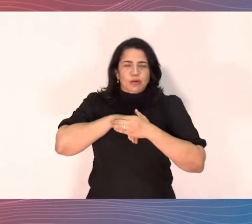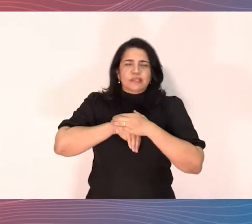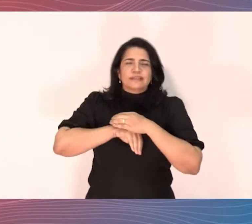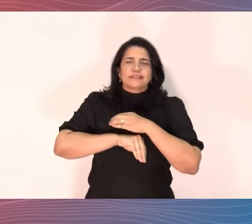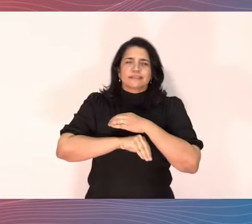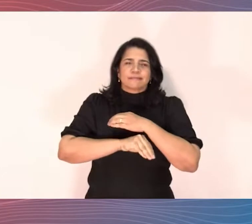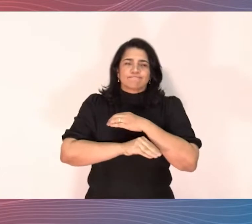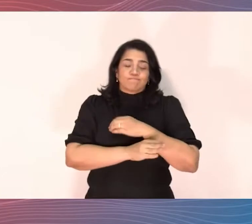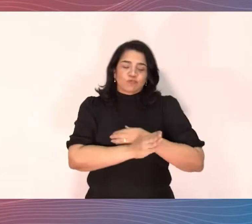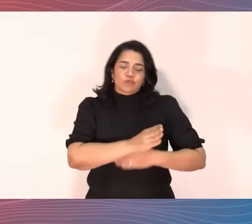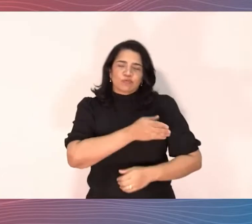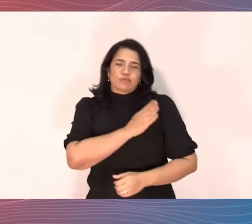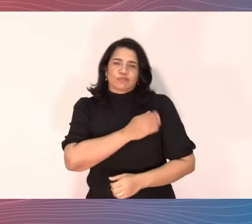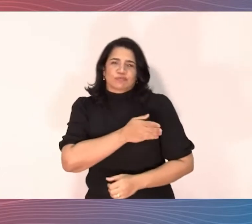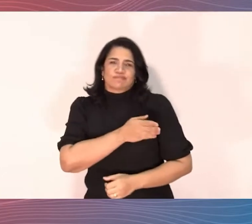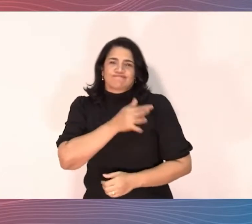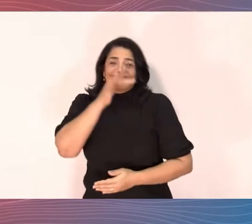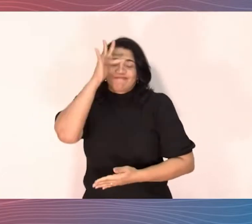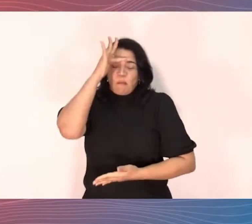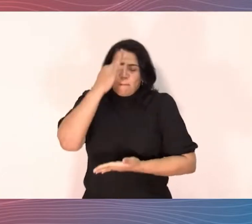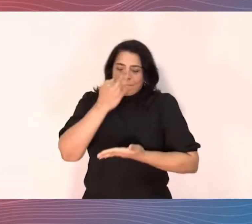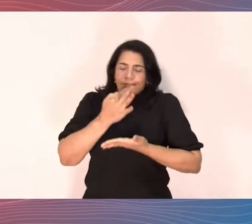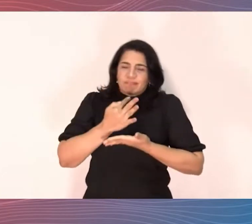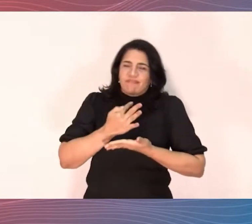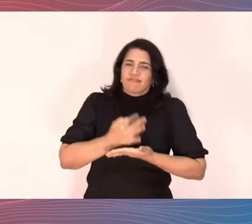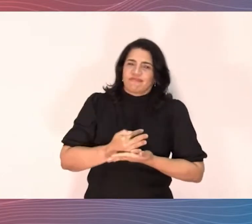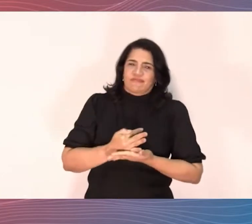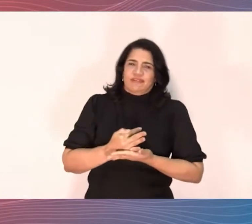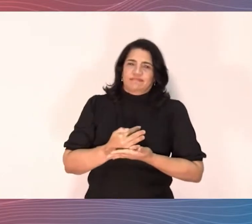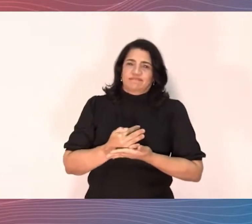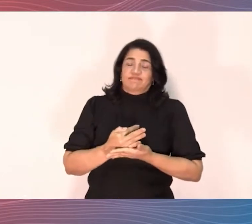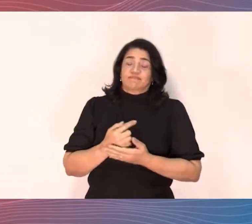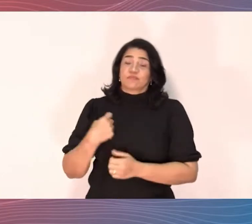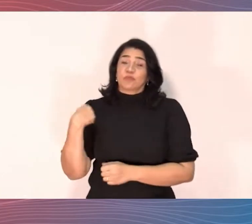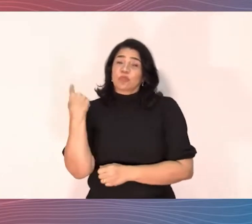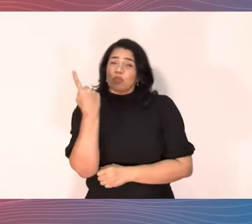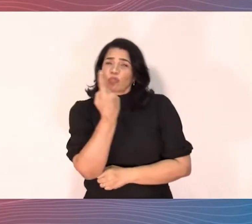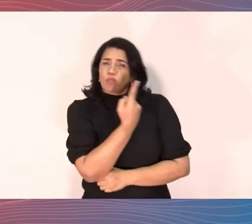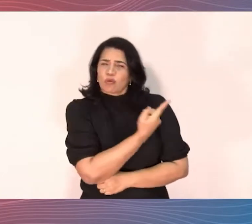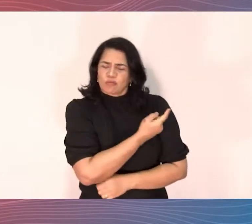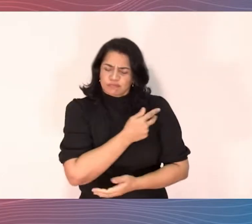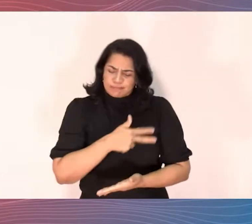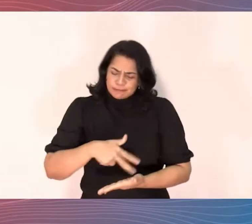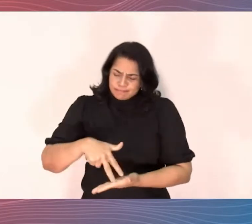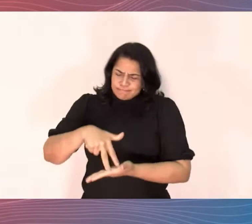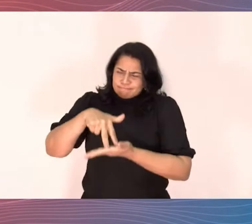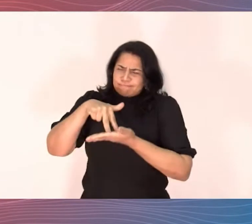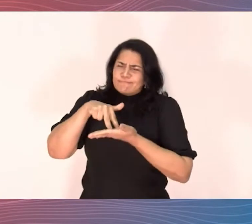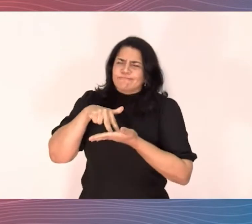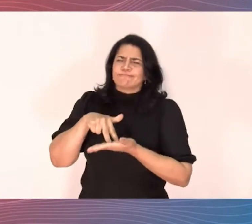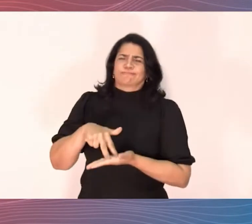pela fé estáis vós arraigados e alicerçados aonde?